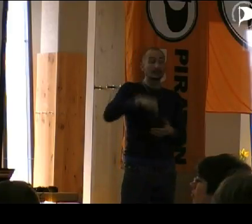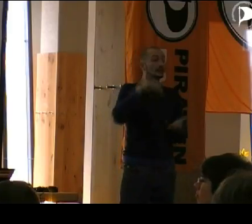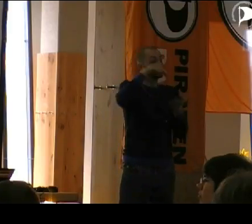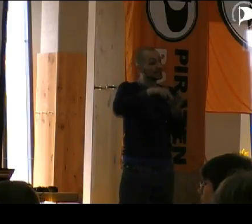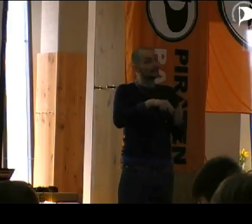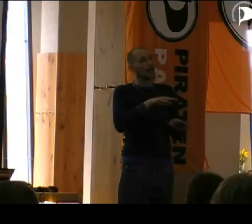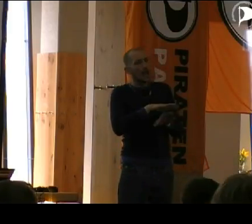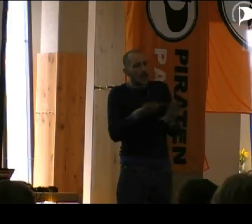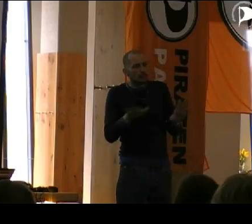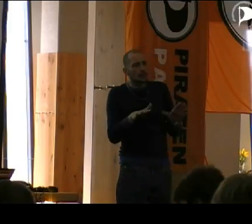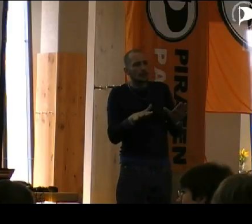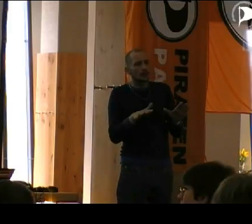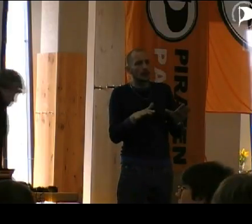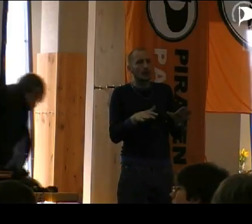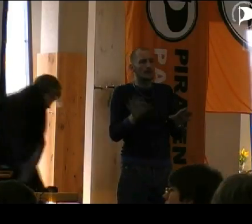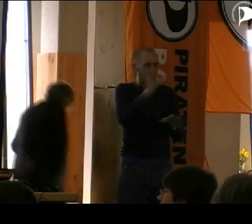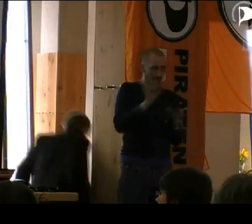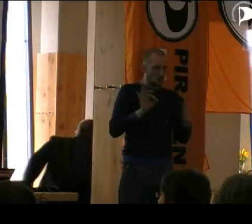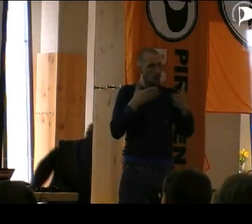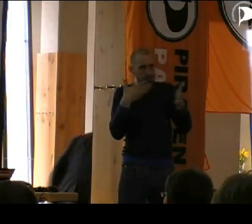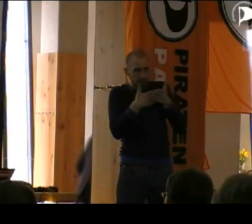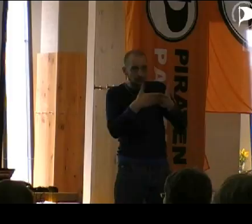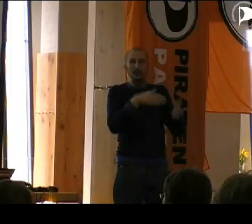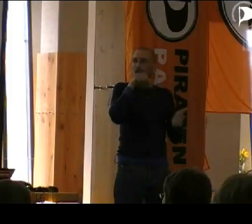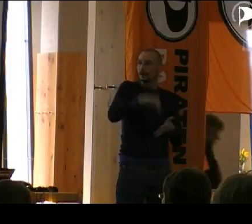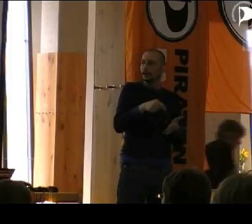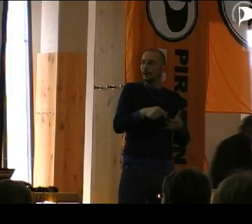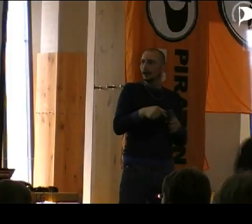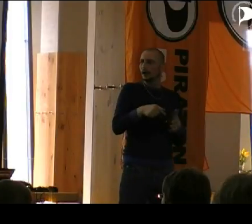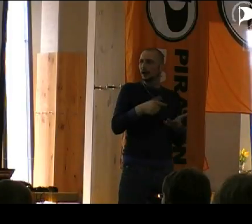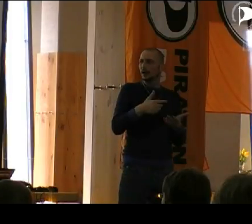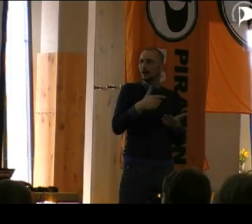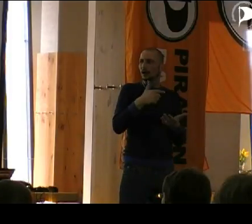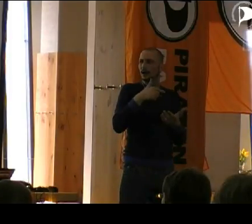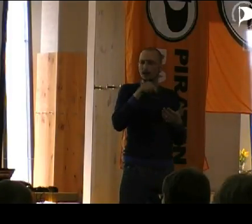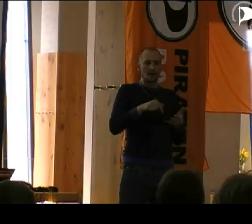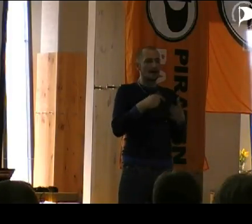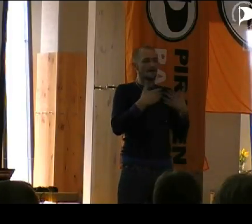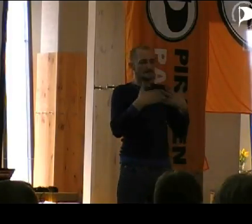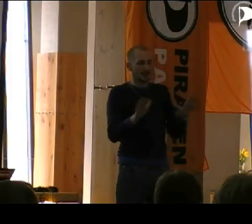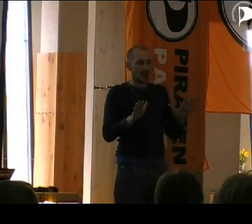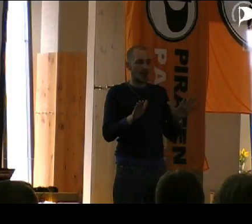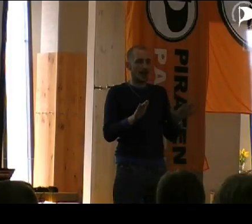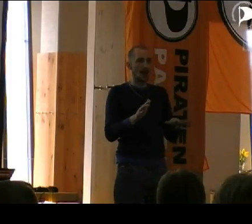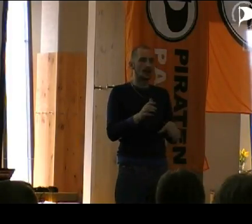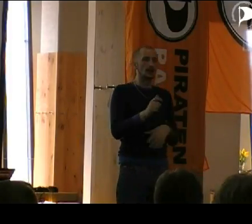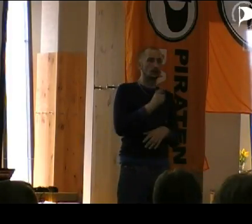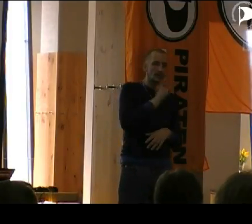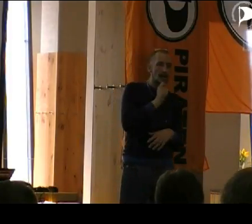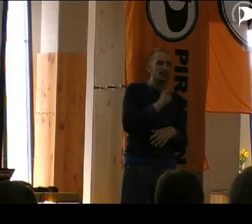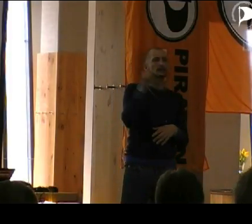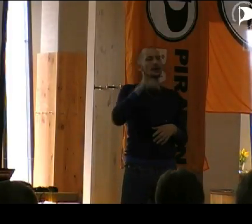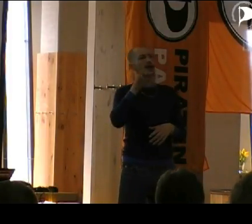152 pressekontakt in unserem verein auf landesebene da ist ja von irgendwelchen freie journalistin bis hin zum swr alles mögliche